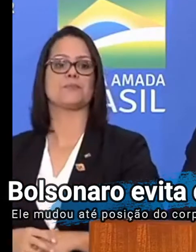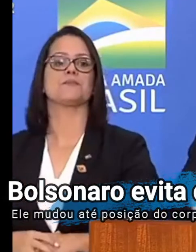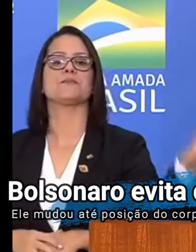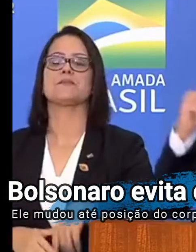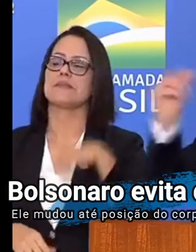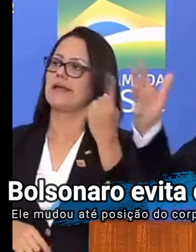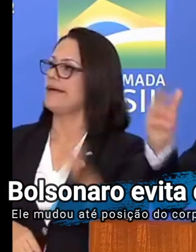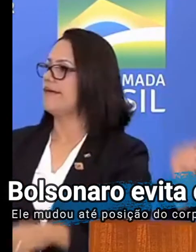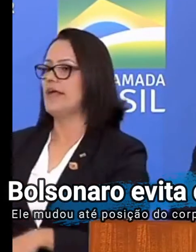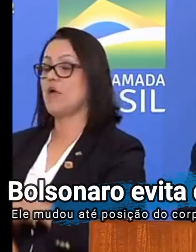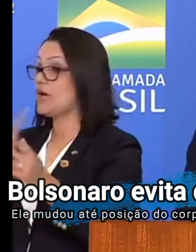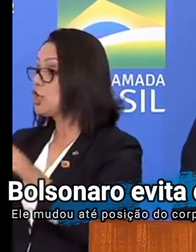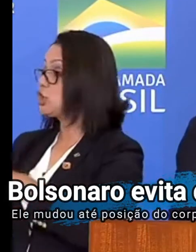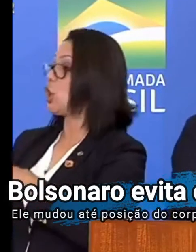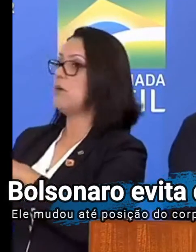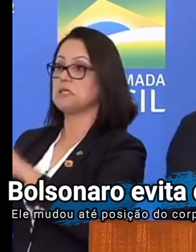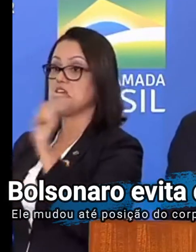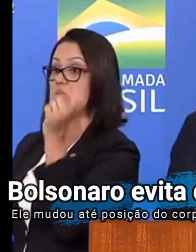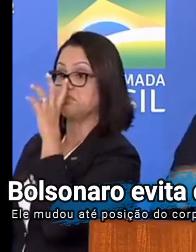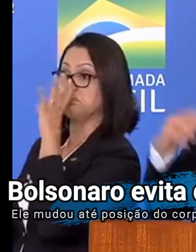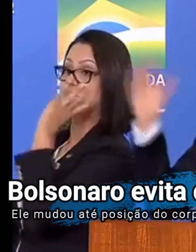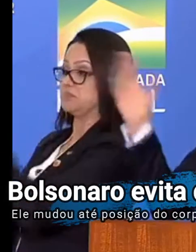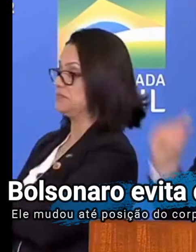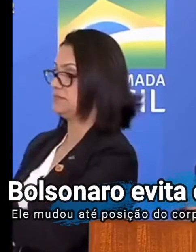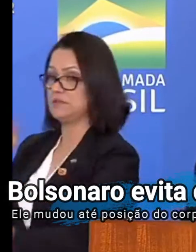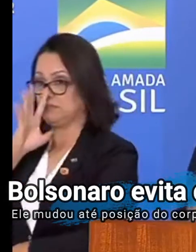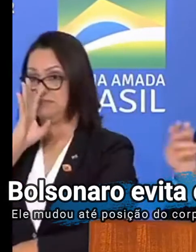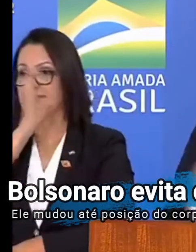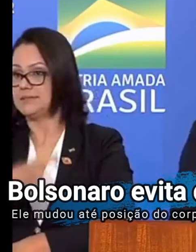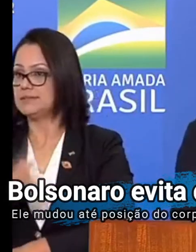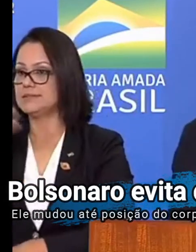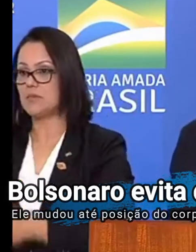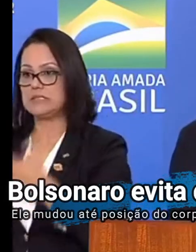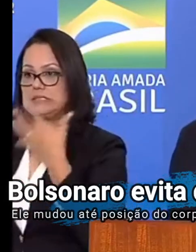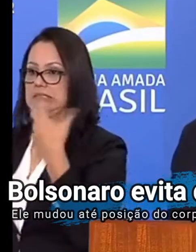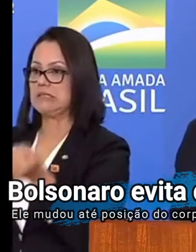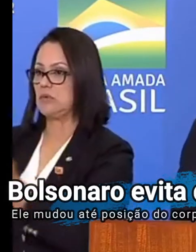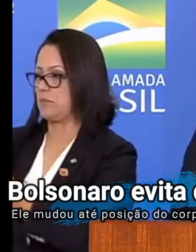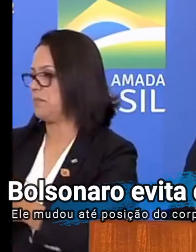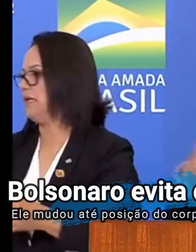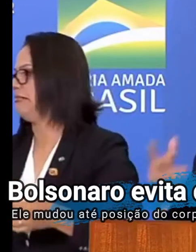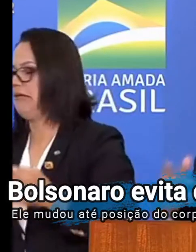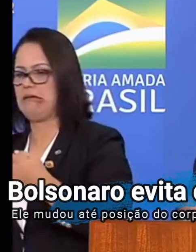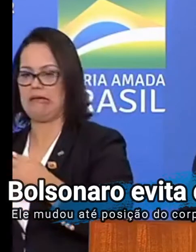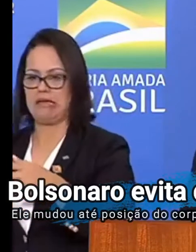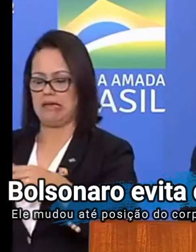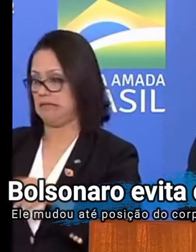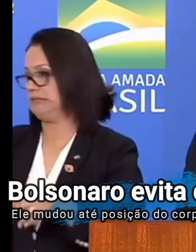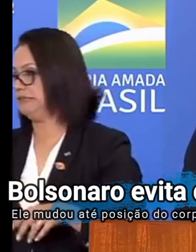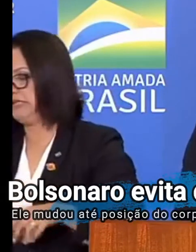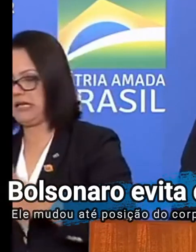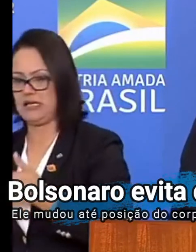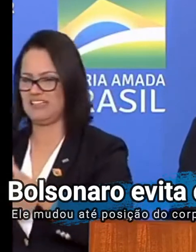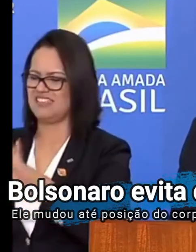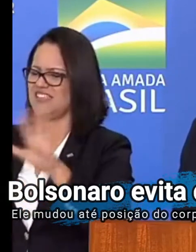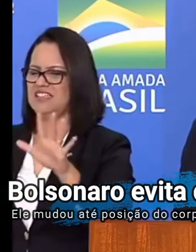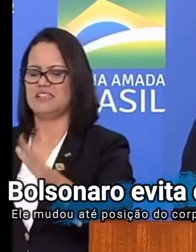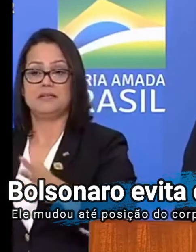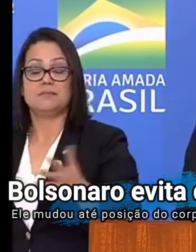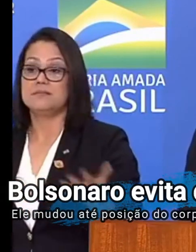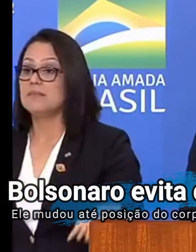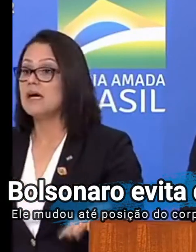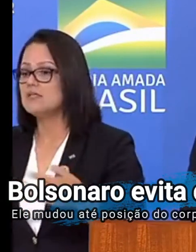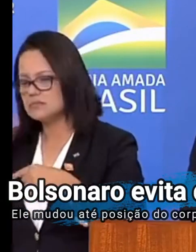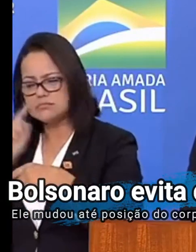amigos e de quem é esse trabalho tanto da advocacia e se é petista esse é o direito de mais de si aquilo mas vou